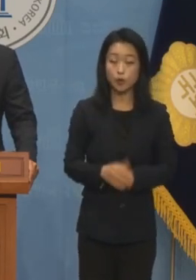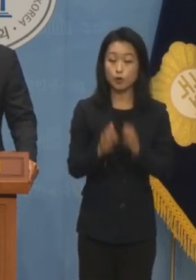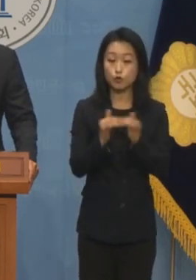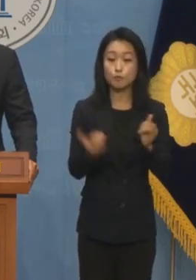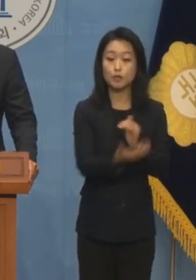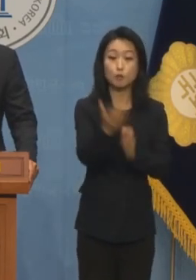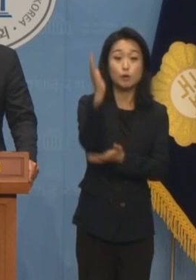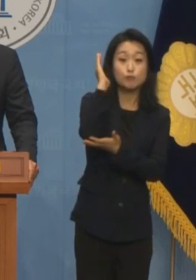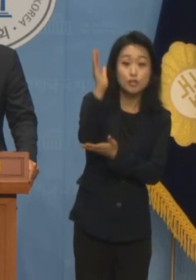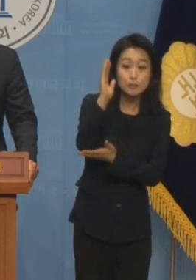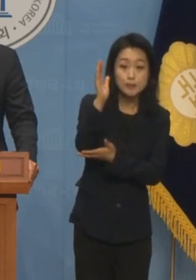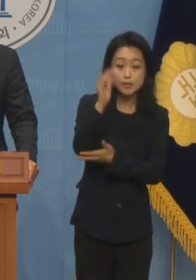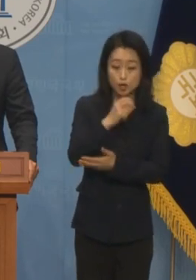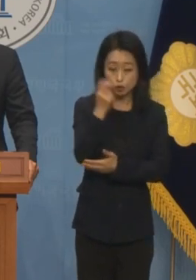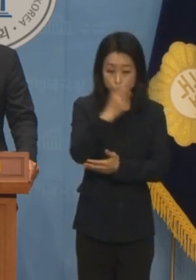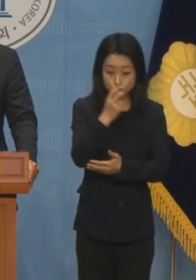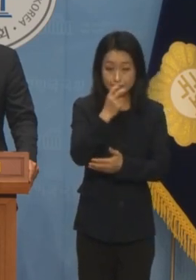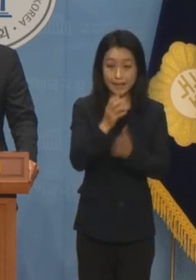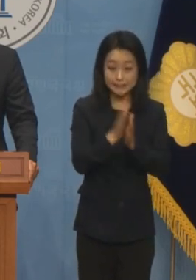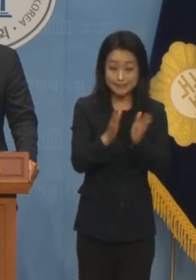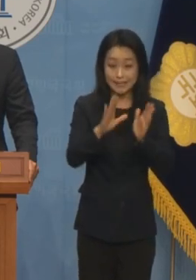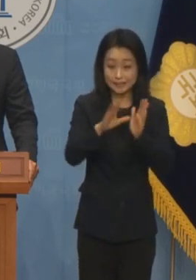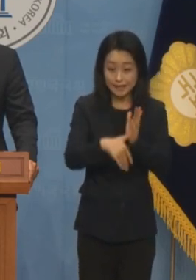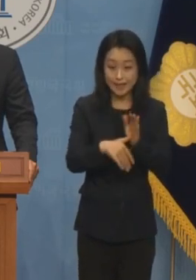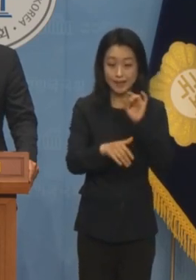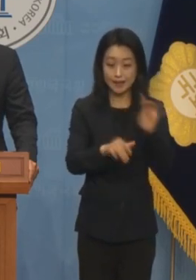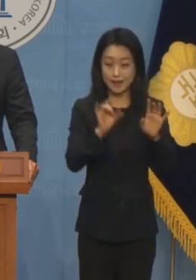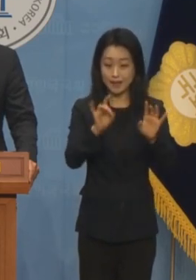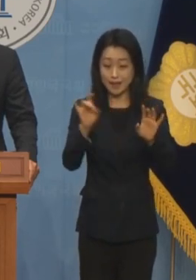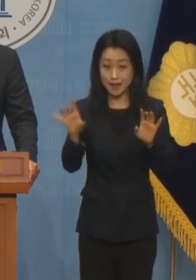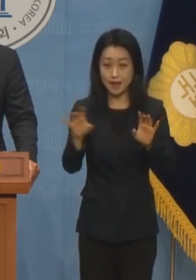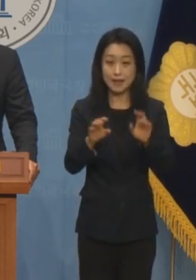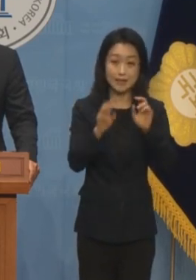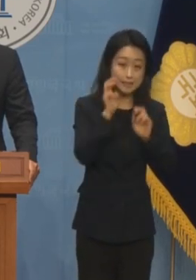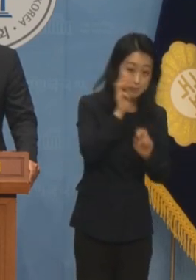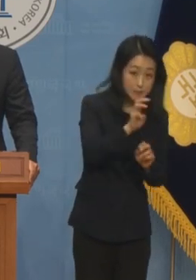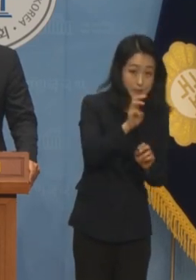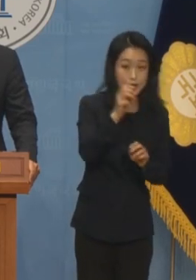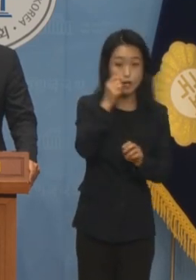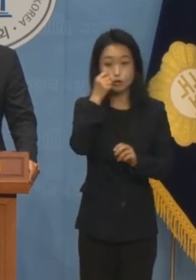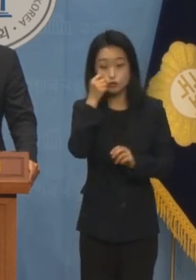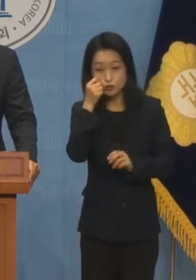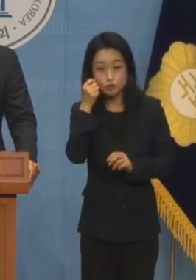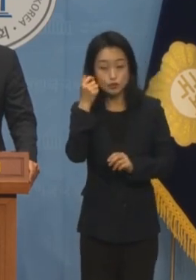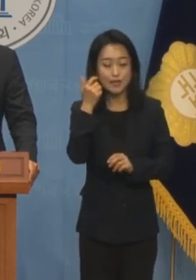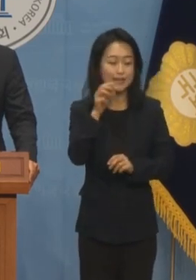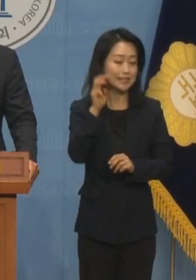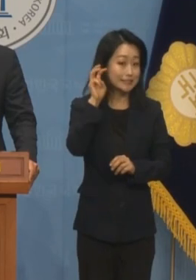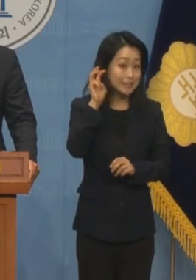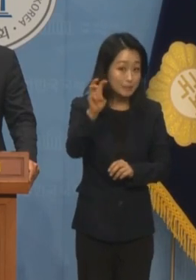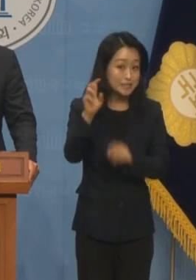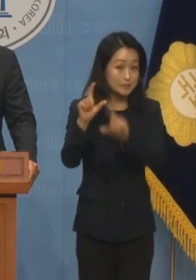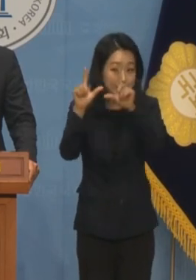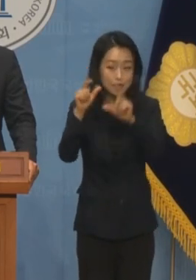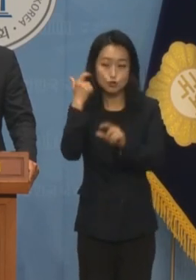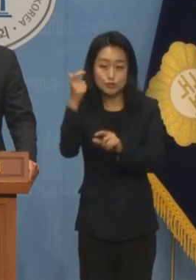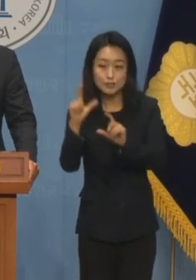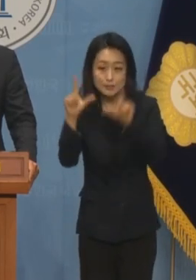대국민 브리핑을 수사 개시일로부터 각각 30일과 60일이 되는 날에 실시할 수 있도록